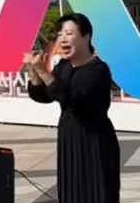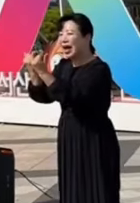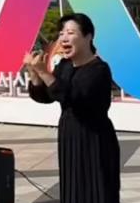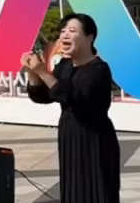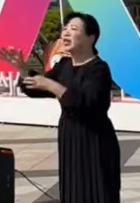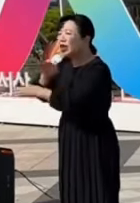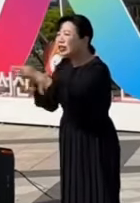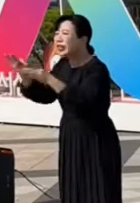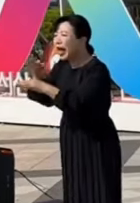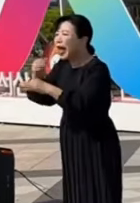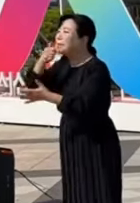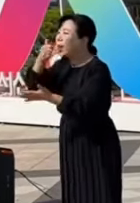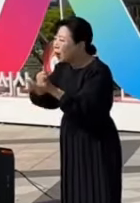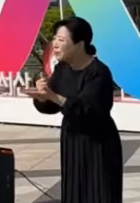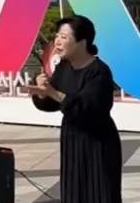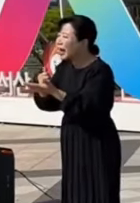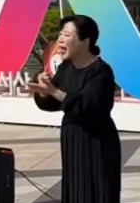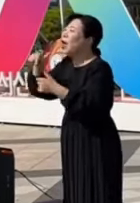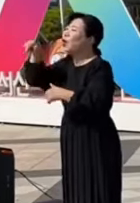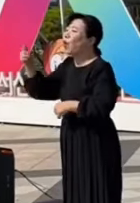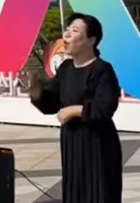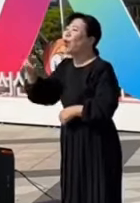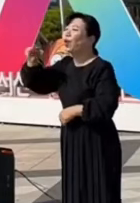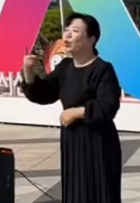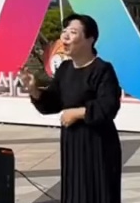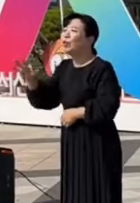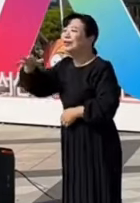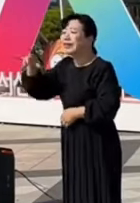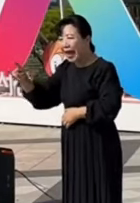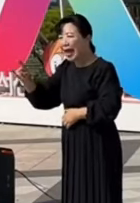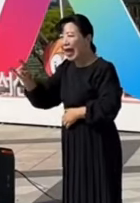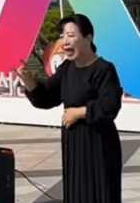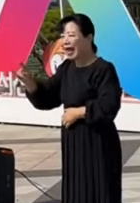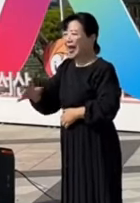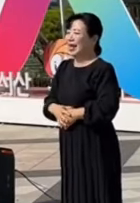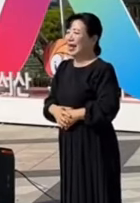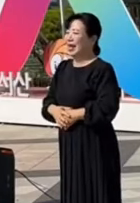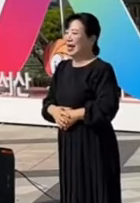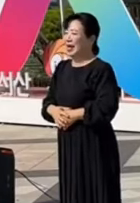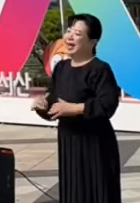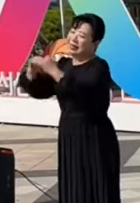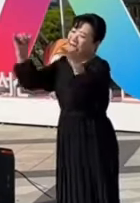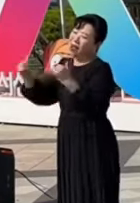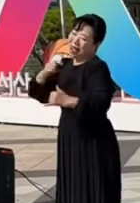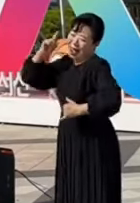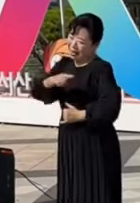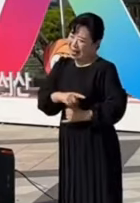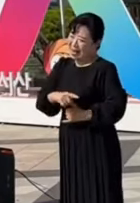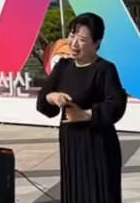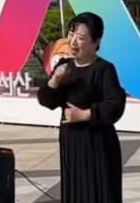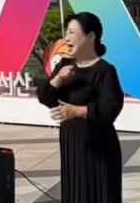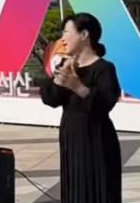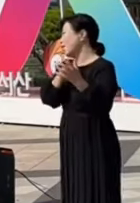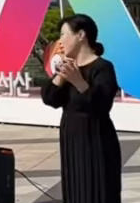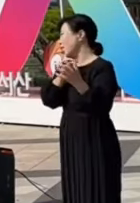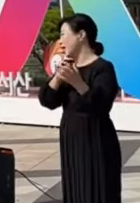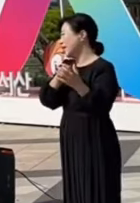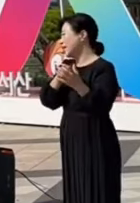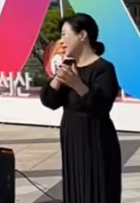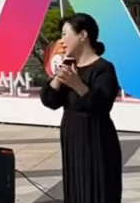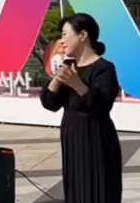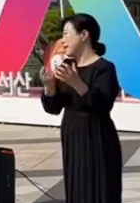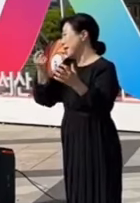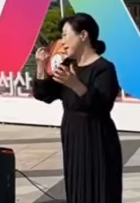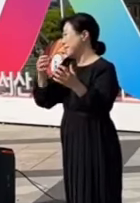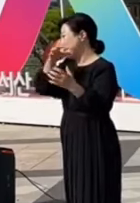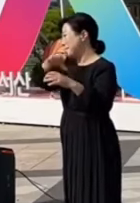경제범죄공동체 사회의 악입니다. 이런 놈은 하루속히 끌어내려야 되죠. 그러기